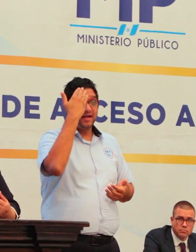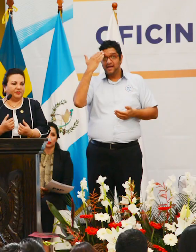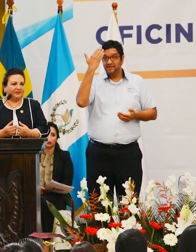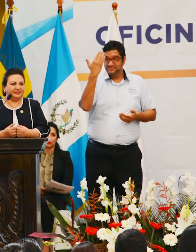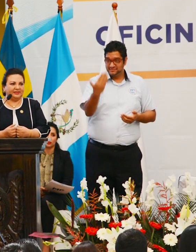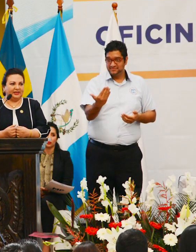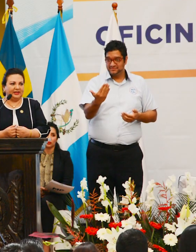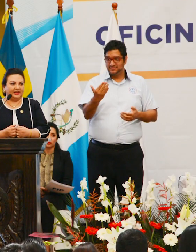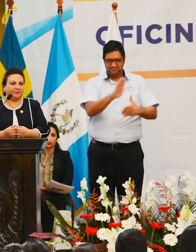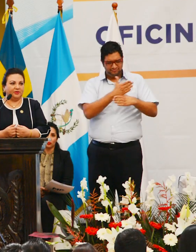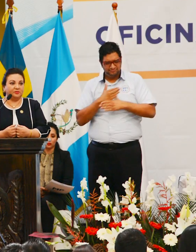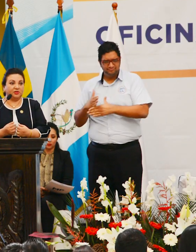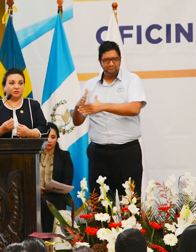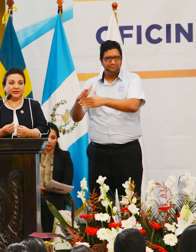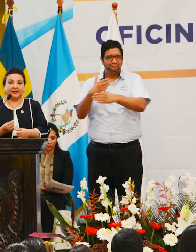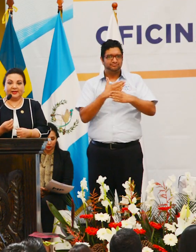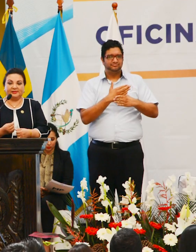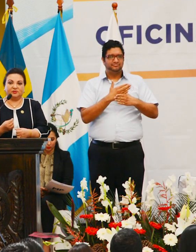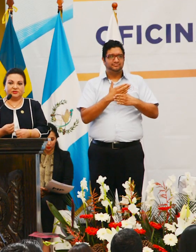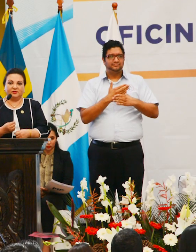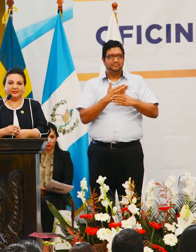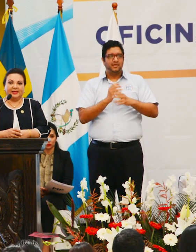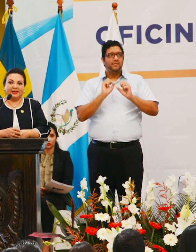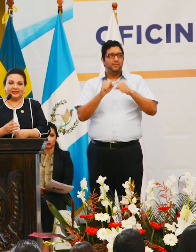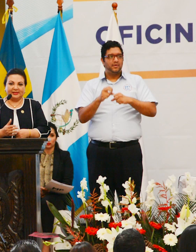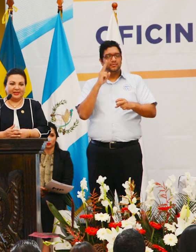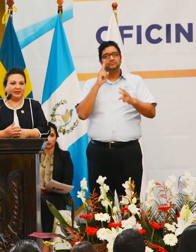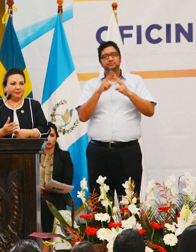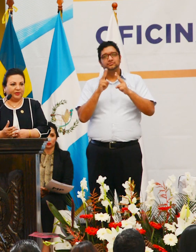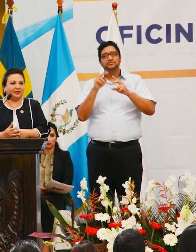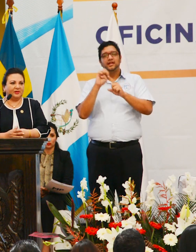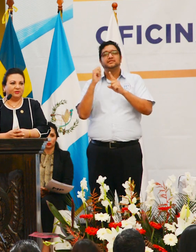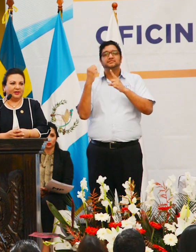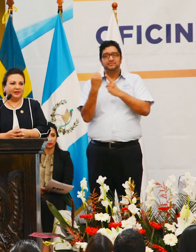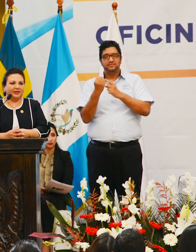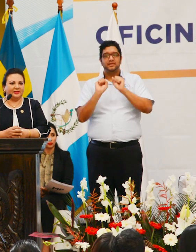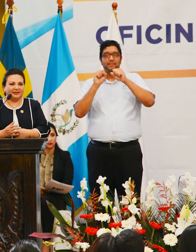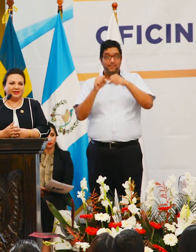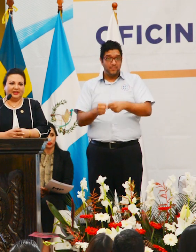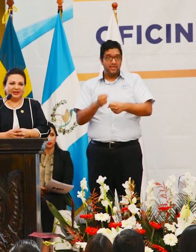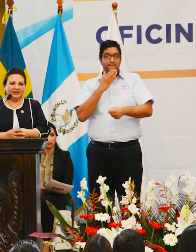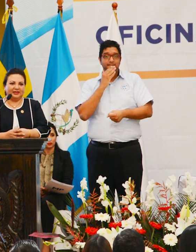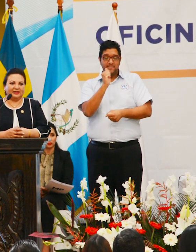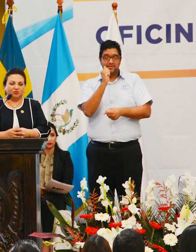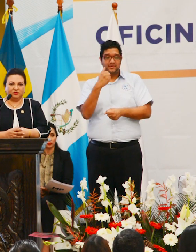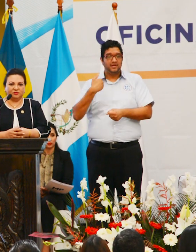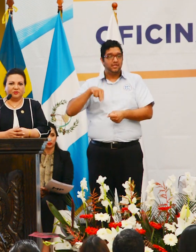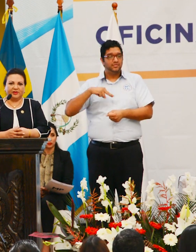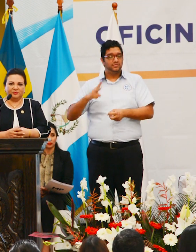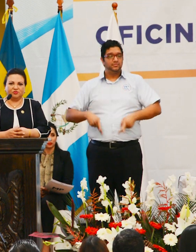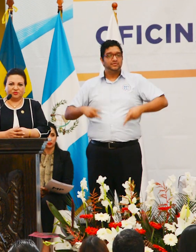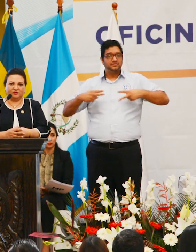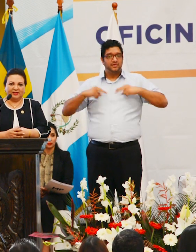esa convivencia en la que podemos encontrar aquellas situaciones que se deben y pueden mejorar de tal manera que